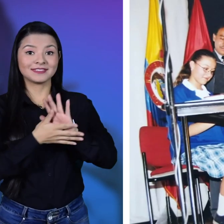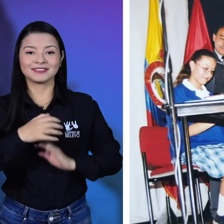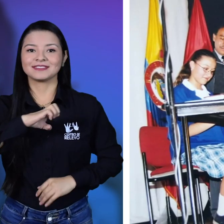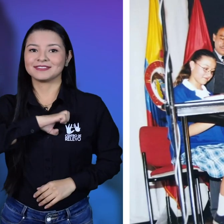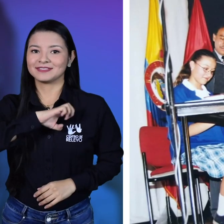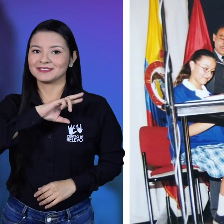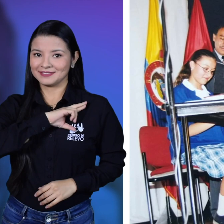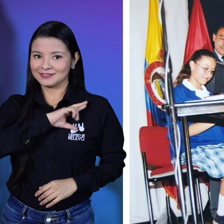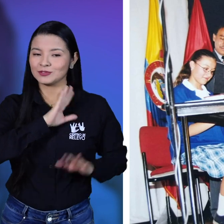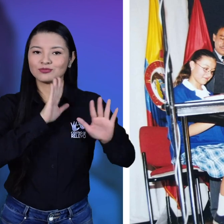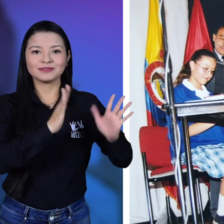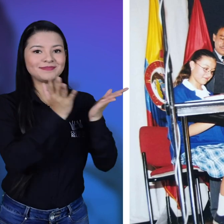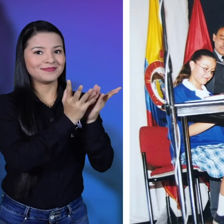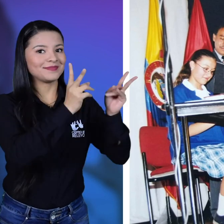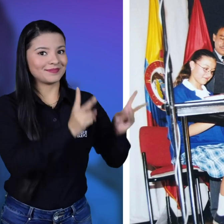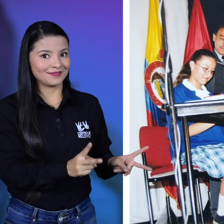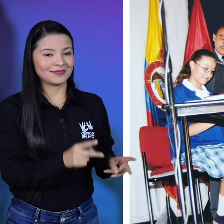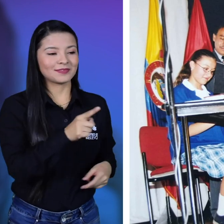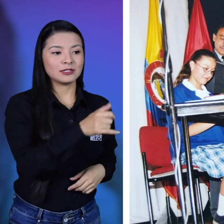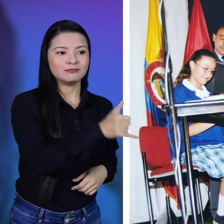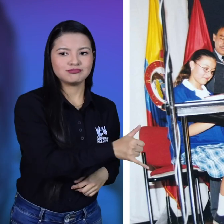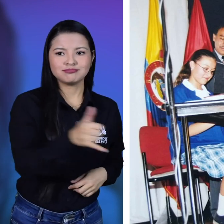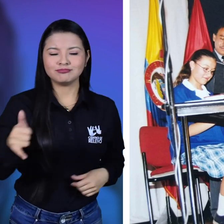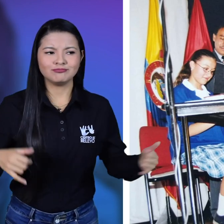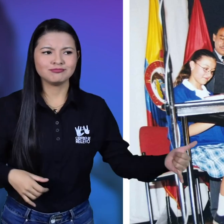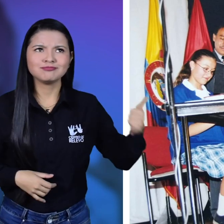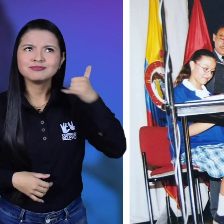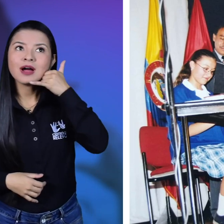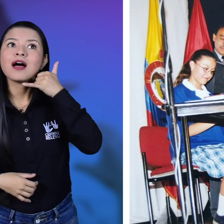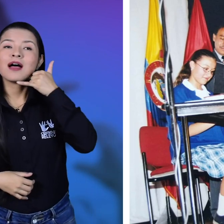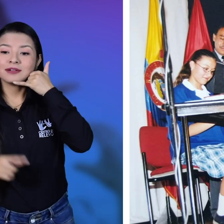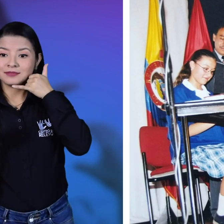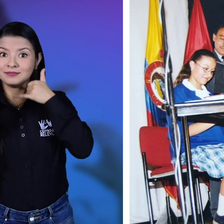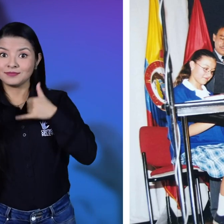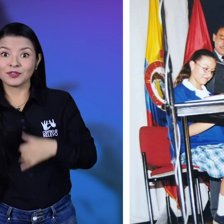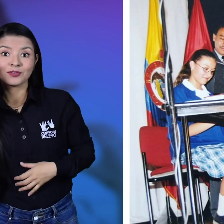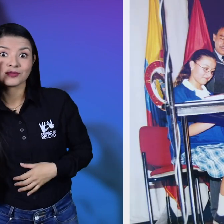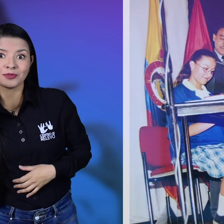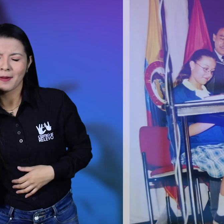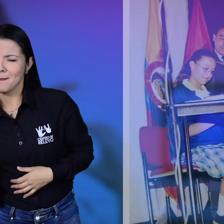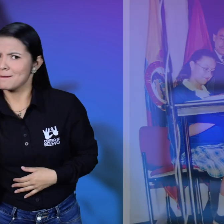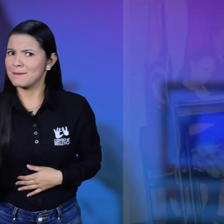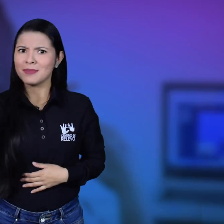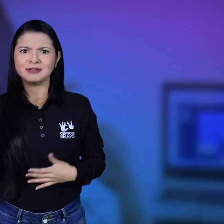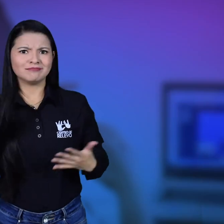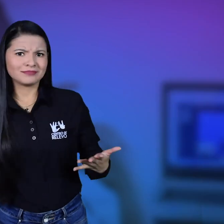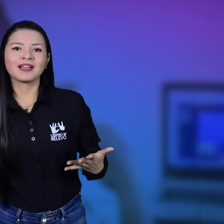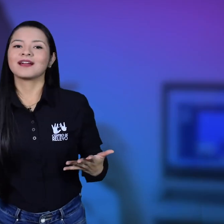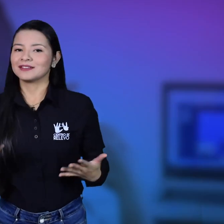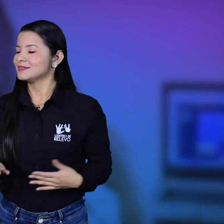Su seña es esta, Edith Rodríguez, estudiante en ese momento. La primera persona oyente que